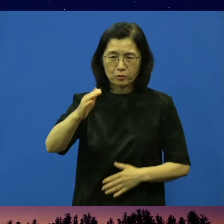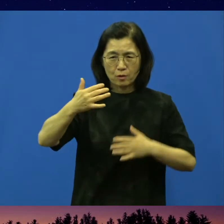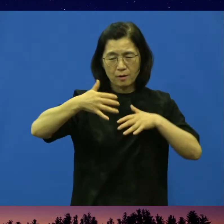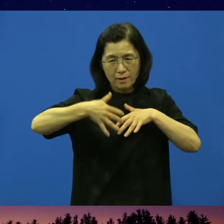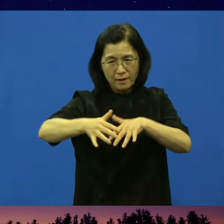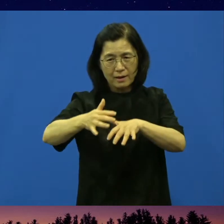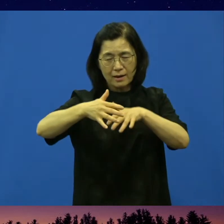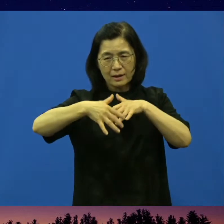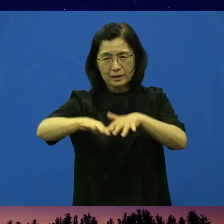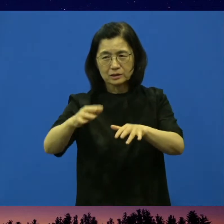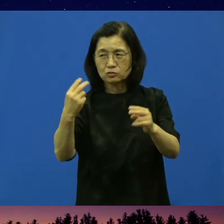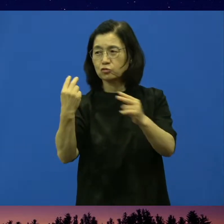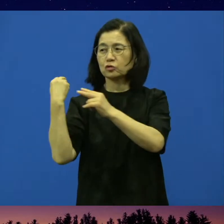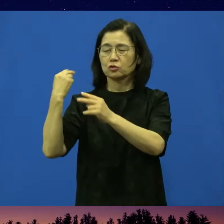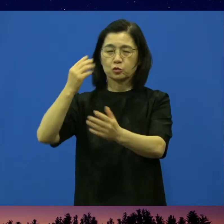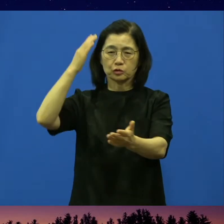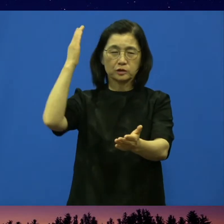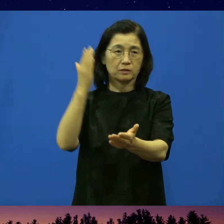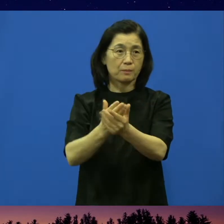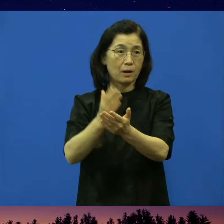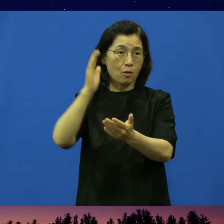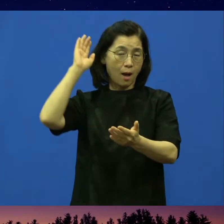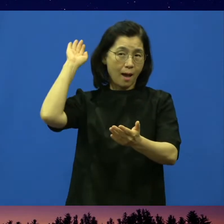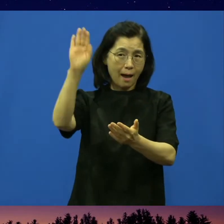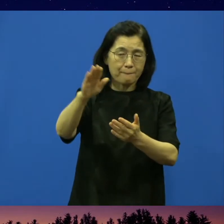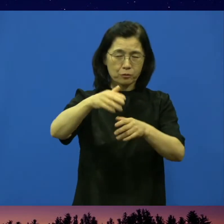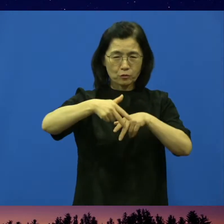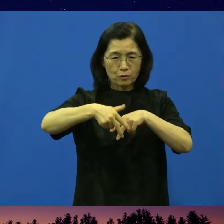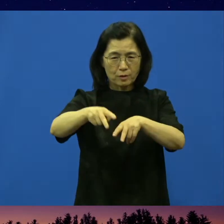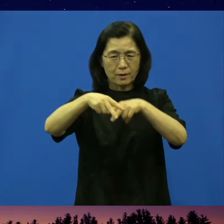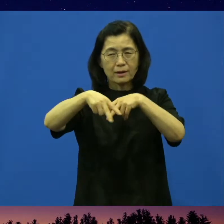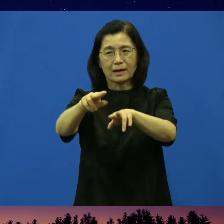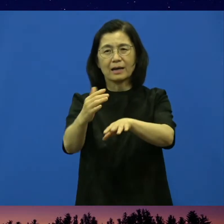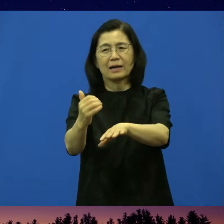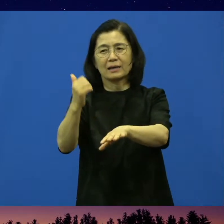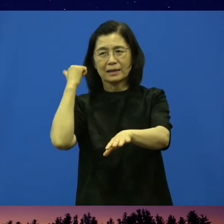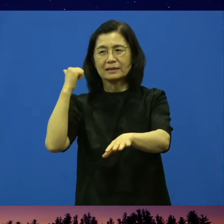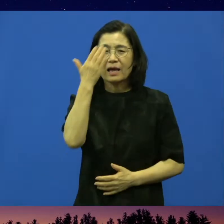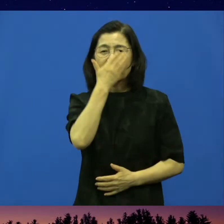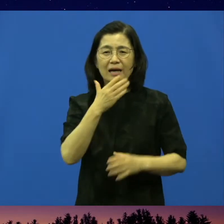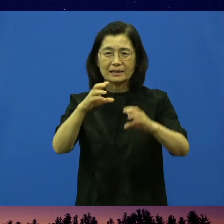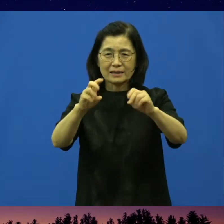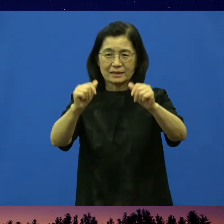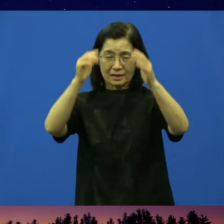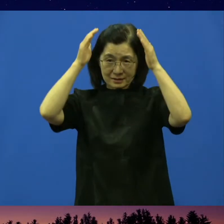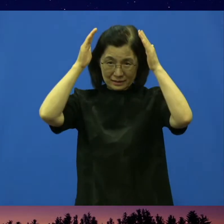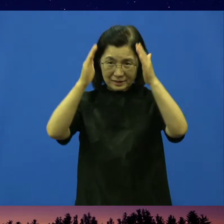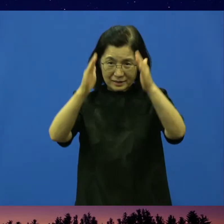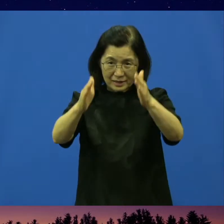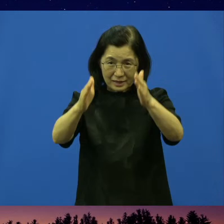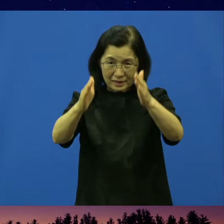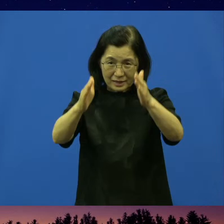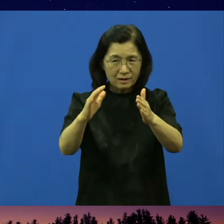뒤를 돌아보지만 앞을 보라는 거예요. 애굽에서의 고깃국이 아니고 가나안의 젖과 꿀이.